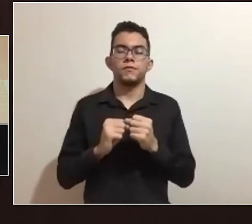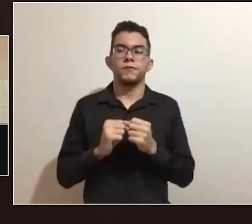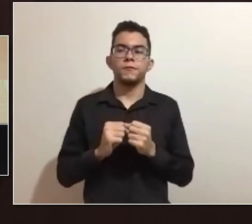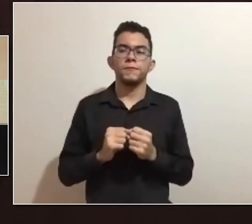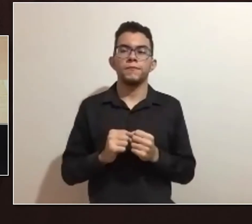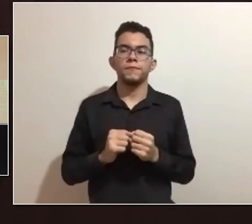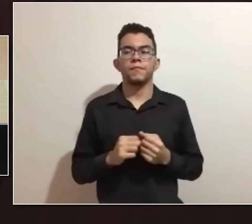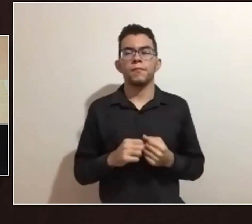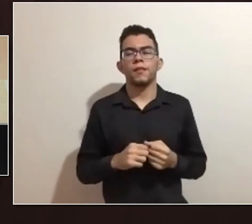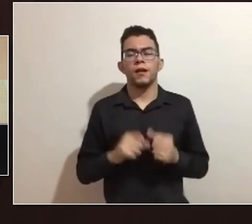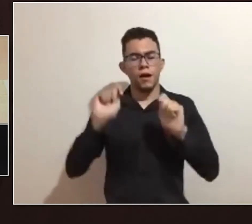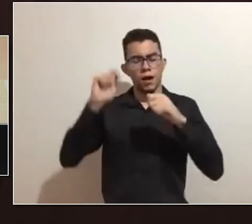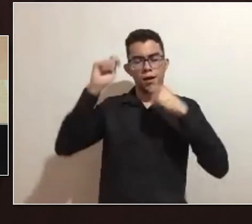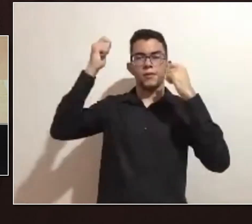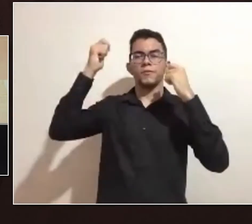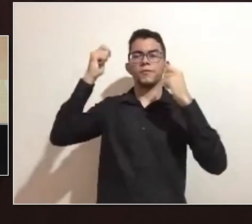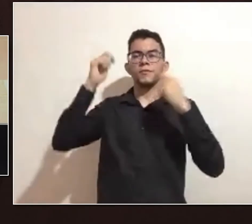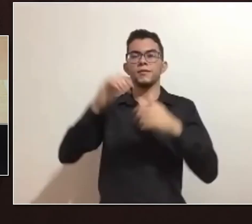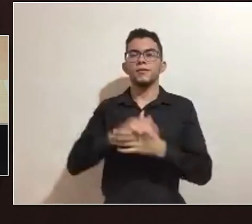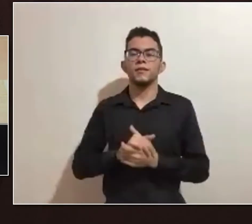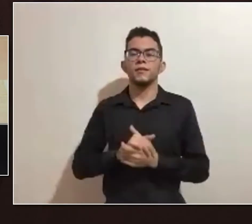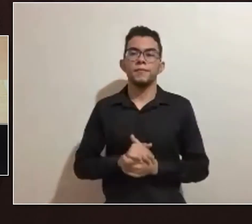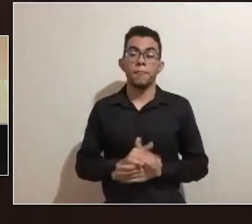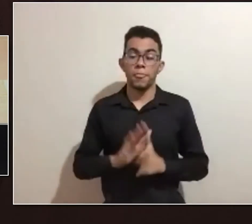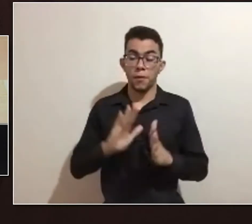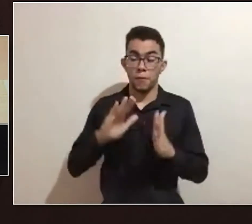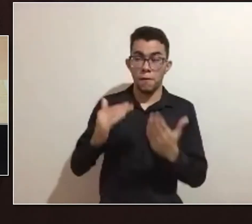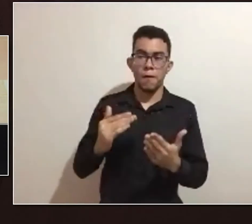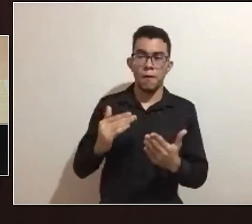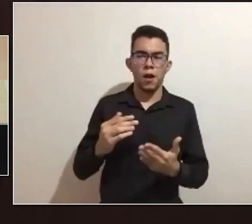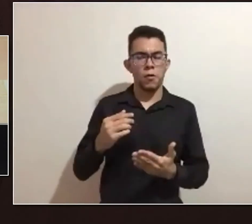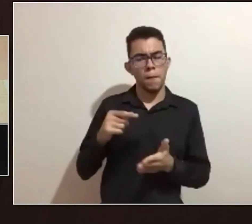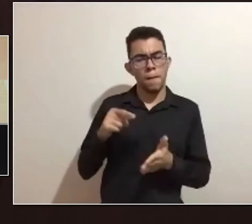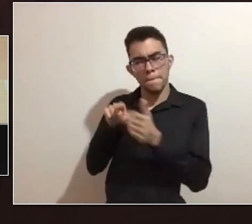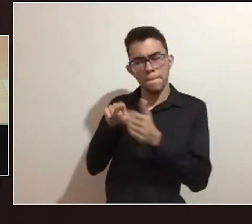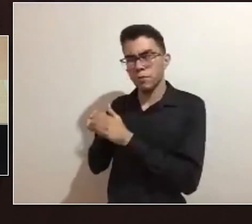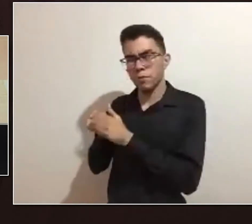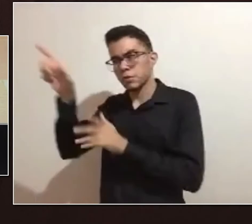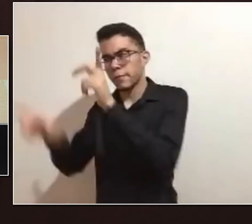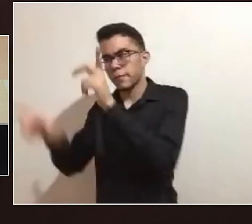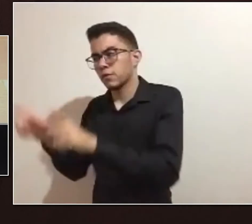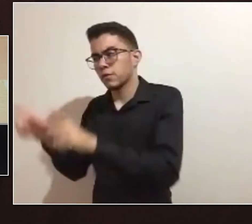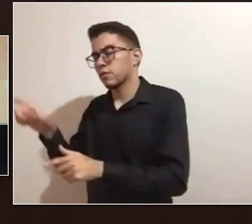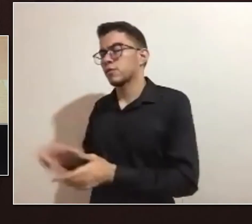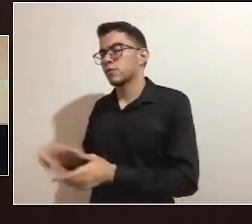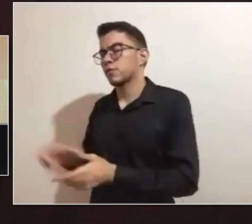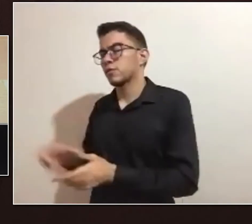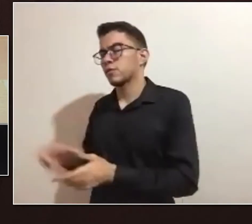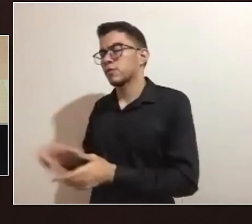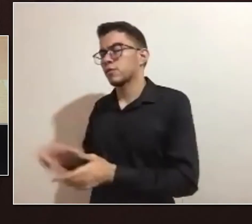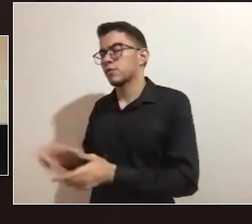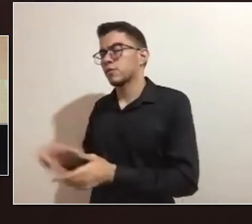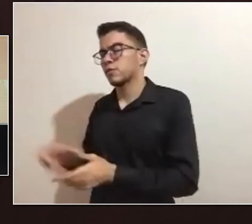Aleluia. Quando você fala, posso orar por você, você soltou o leão da sua jaula.